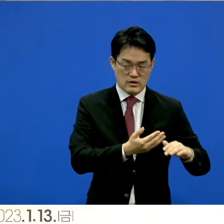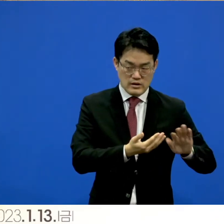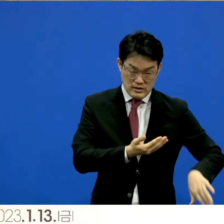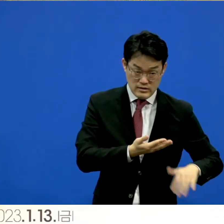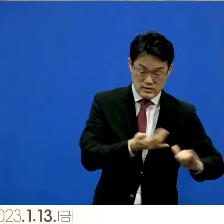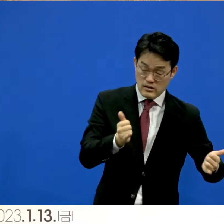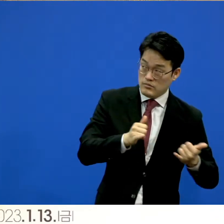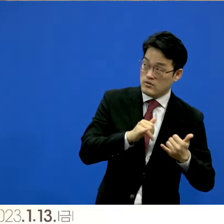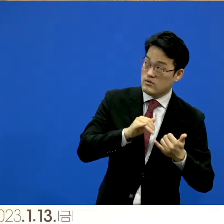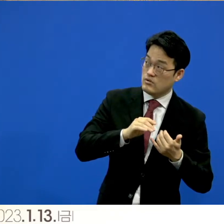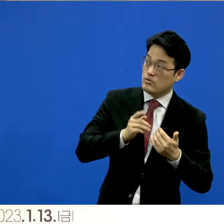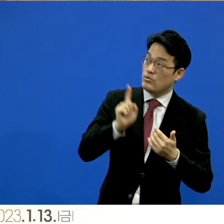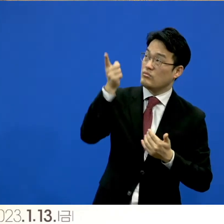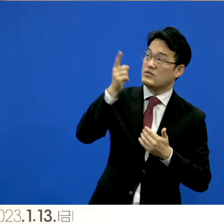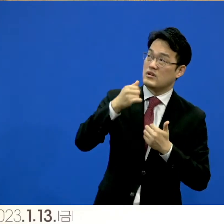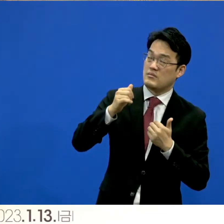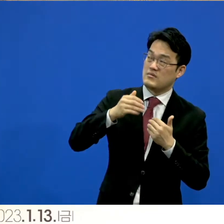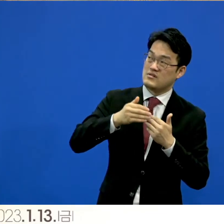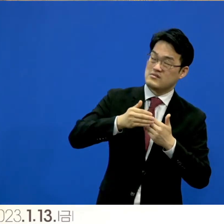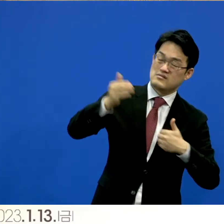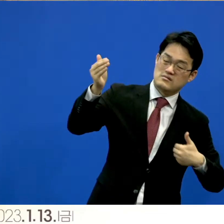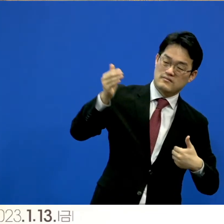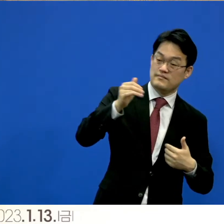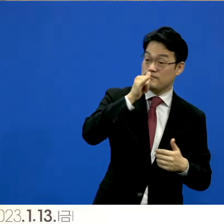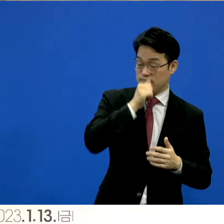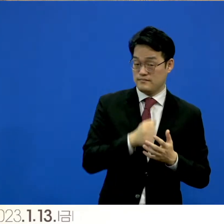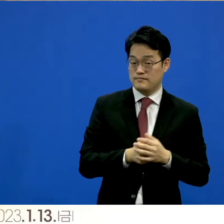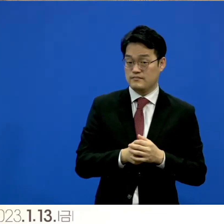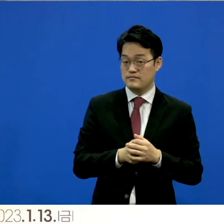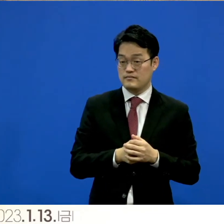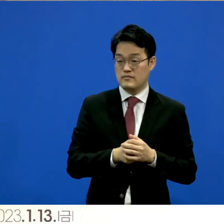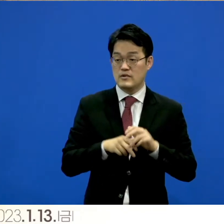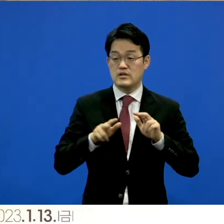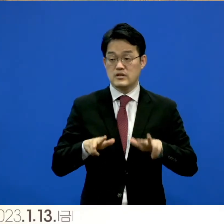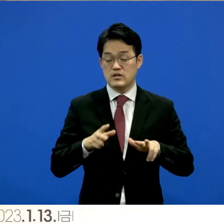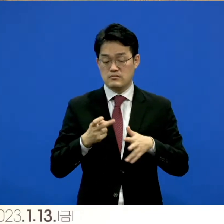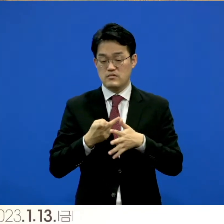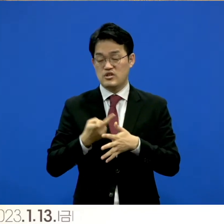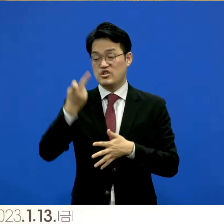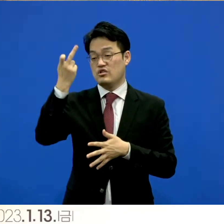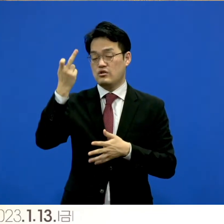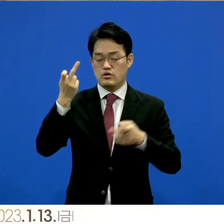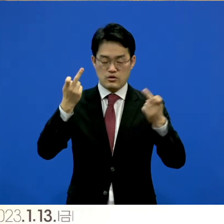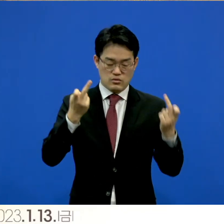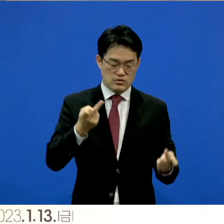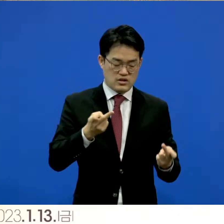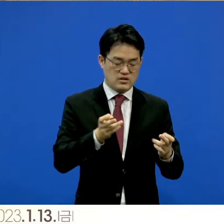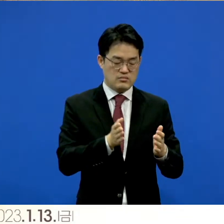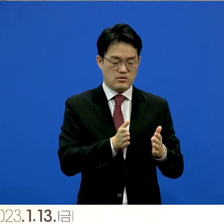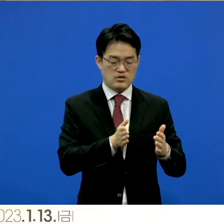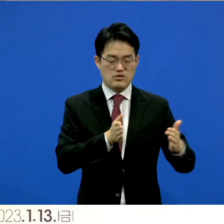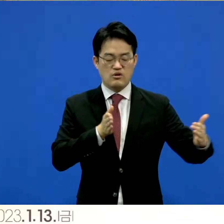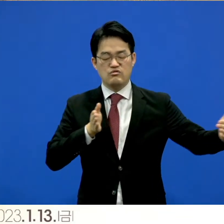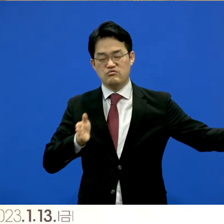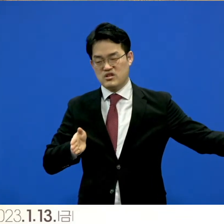그래서 거리두기. 이 큰형은 거리두기를 하고 있죠. 너와 나는 달라.